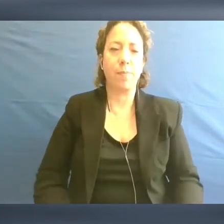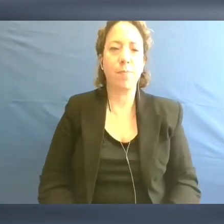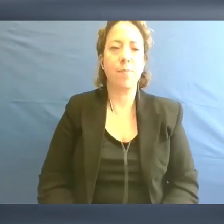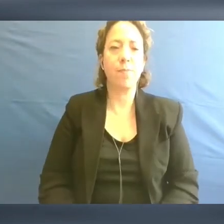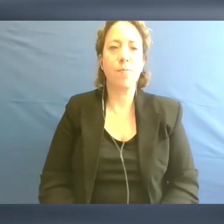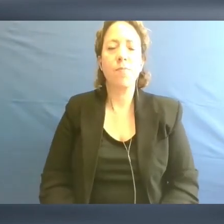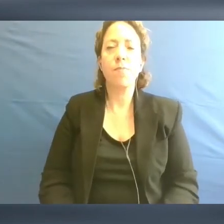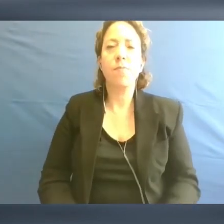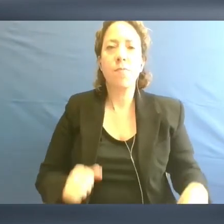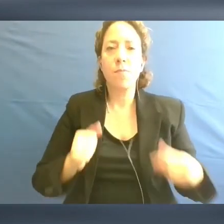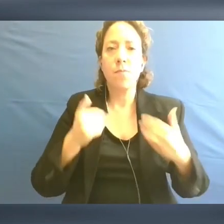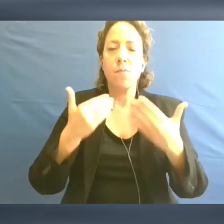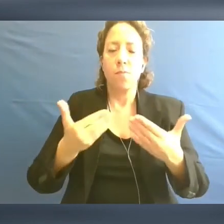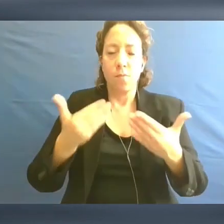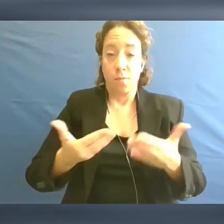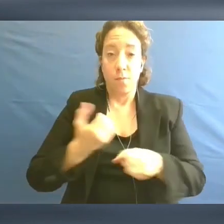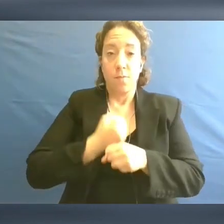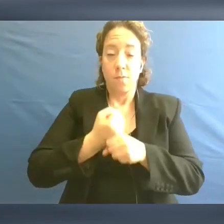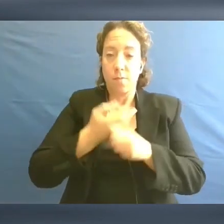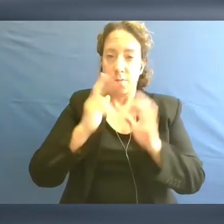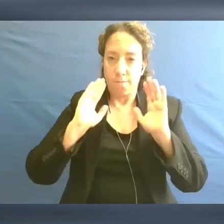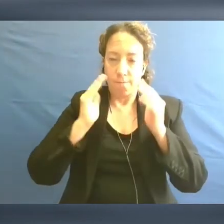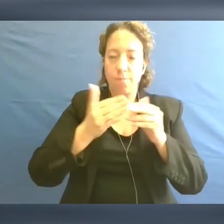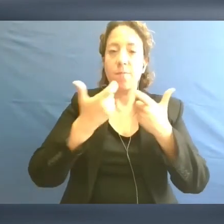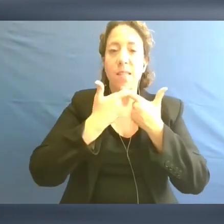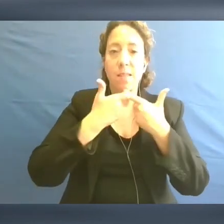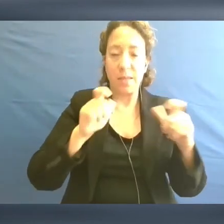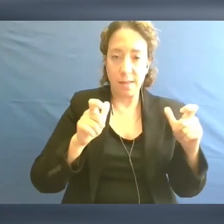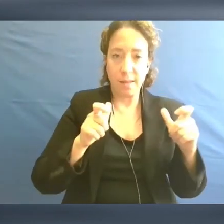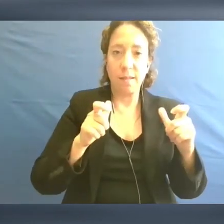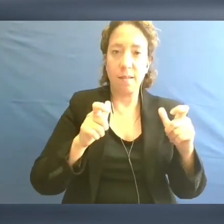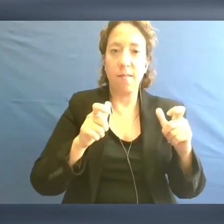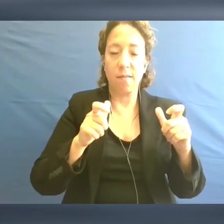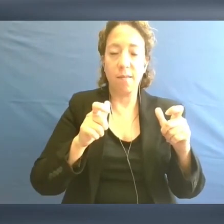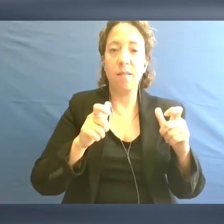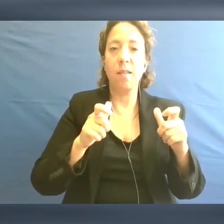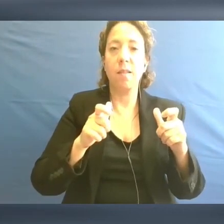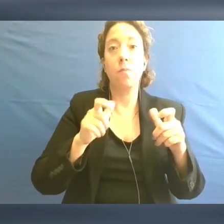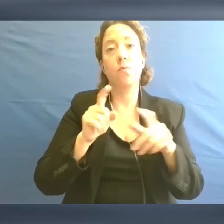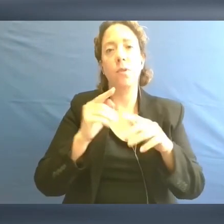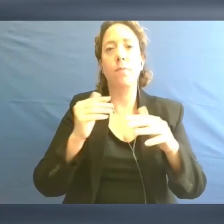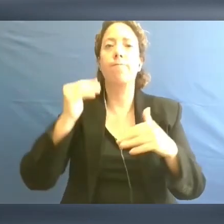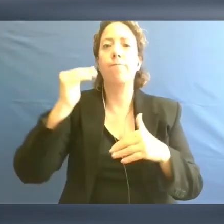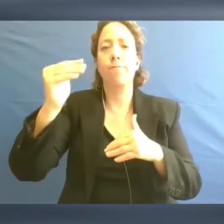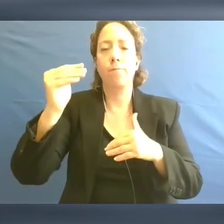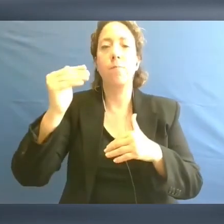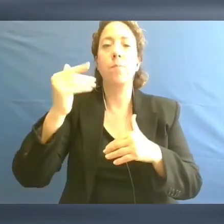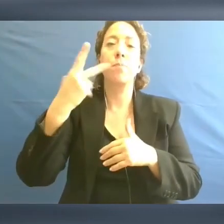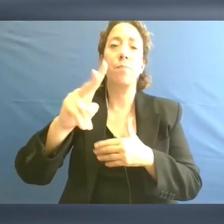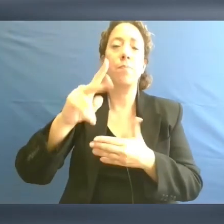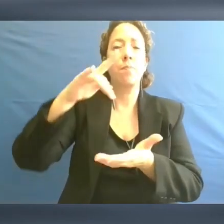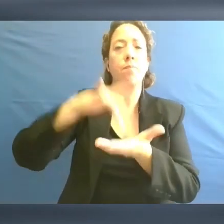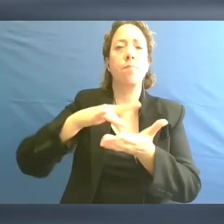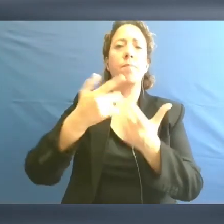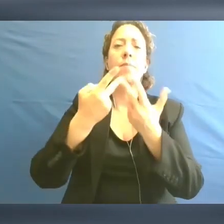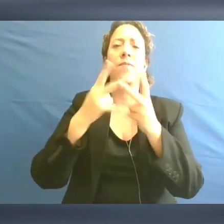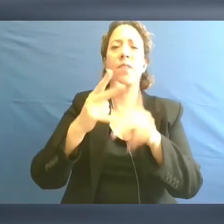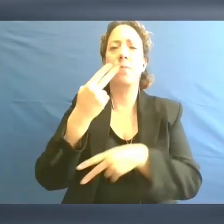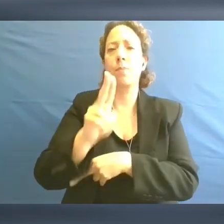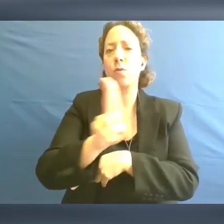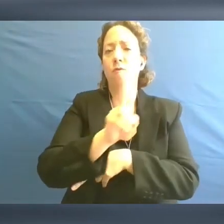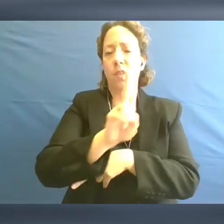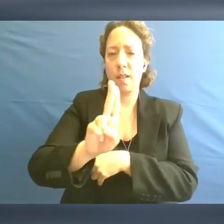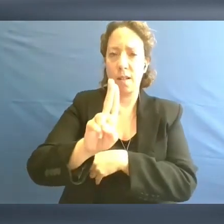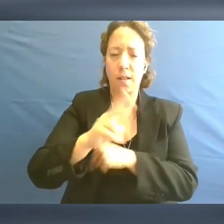travaillons actuellement sur l'accessibilité et au-delà d'ailleurs de l'accessibilité sur le site de la ville de Neuchâtel.